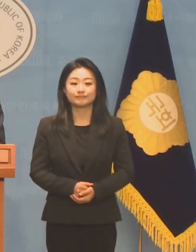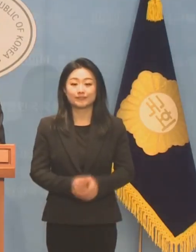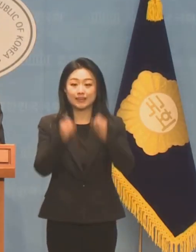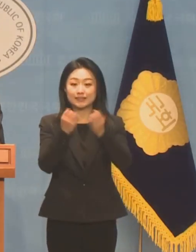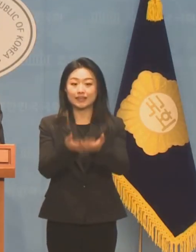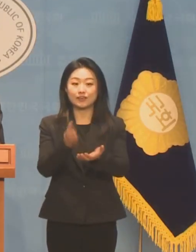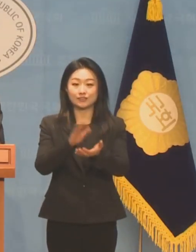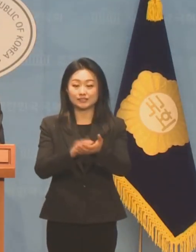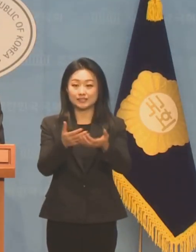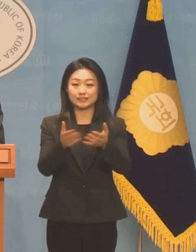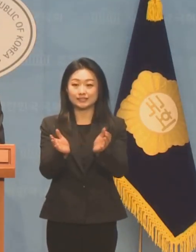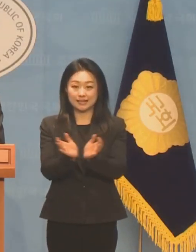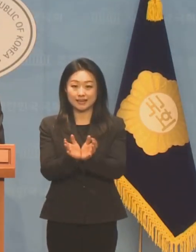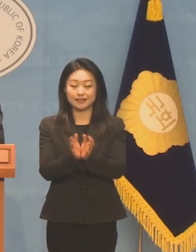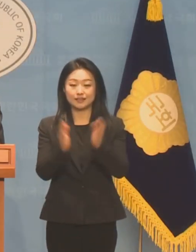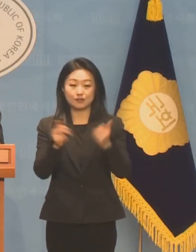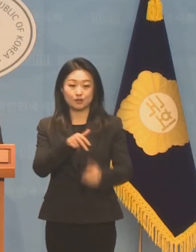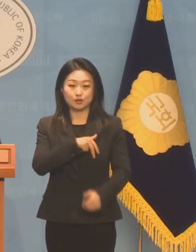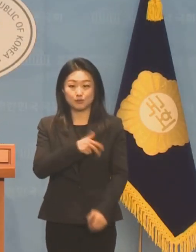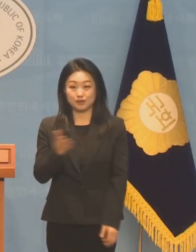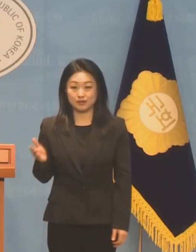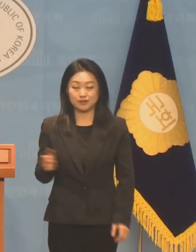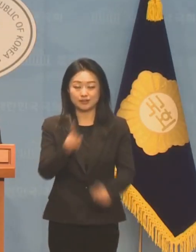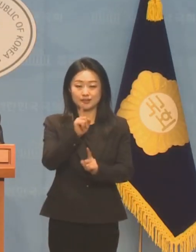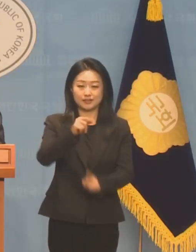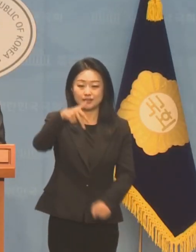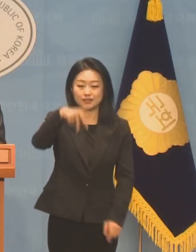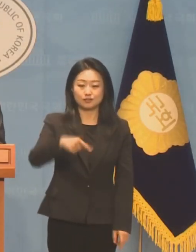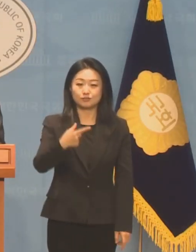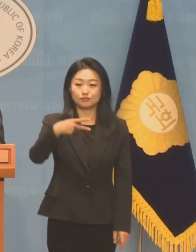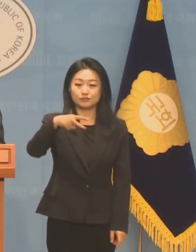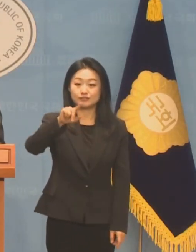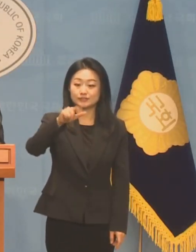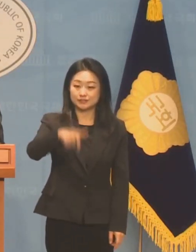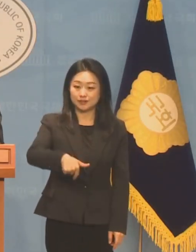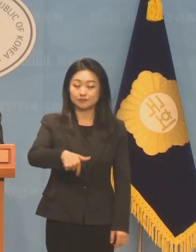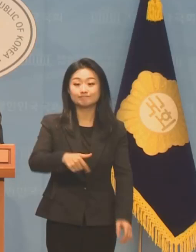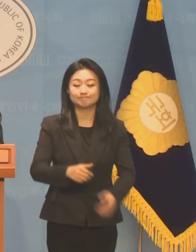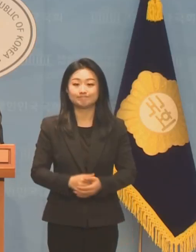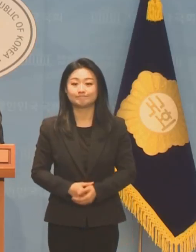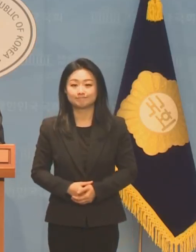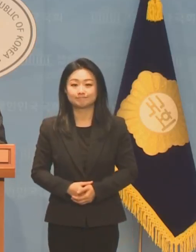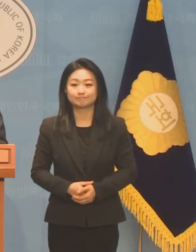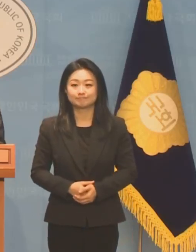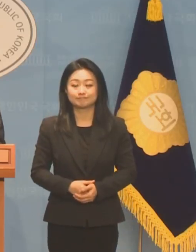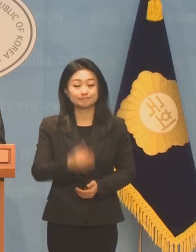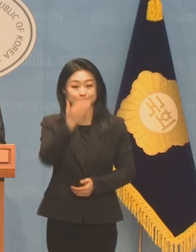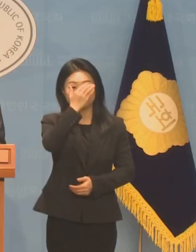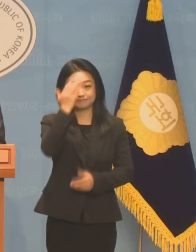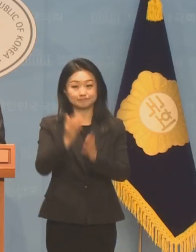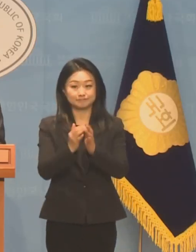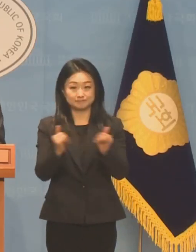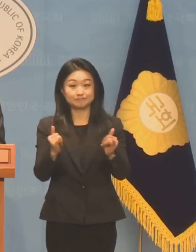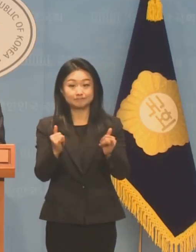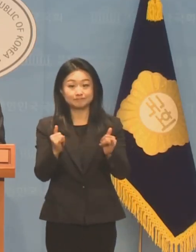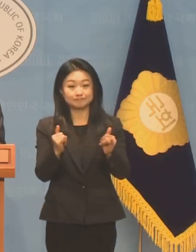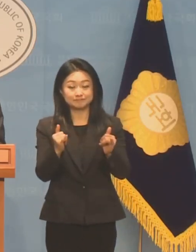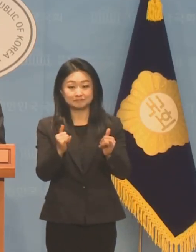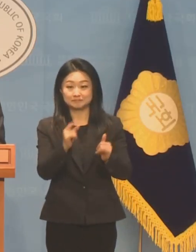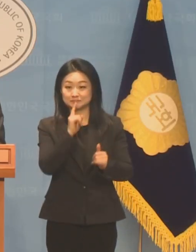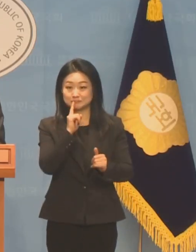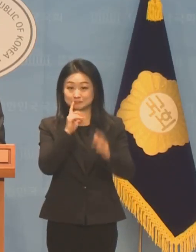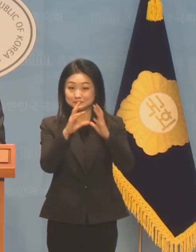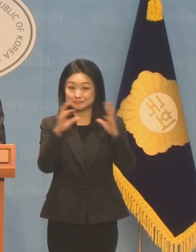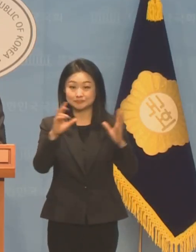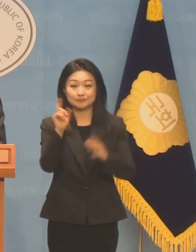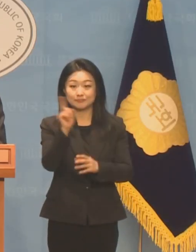개혁신당 경기 화성을 국회의원 이준석입니다. 오늘 최근에 젊은 세대 사이에서 아주 많이 회자되고